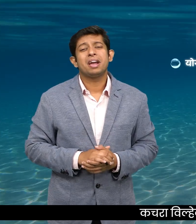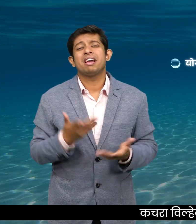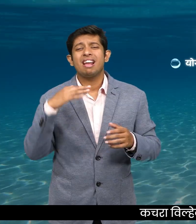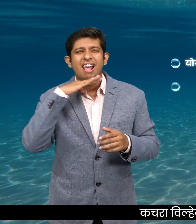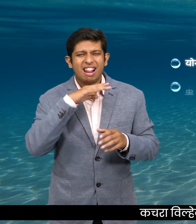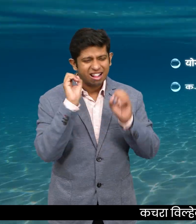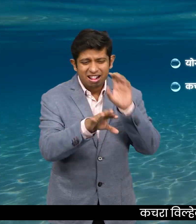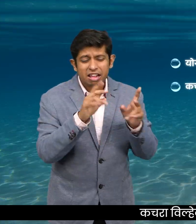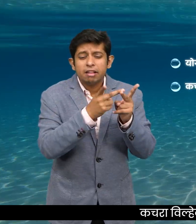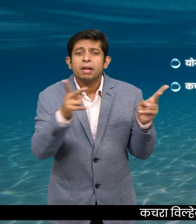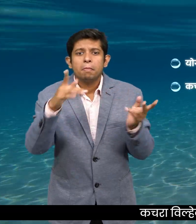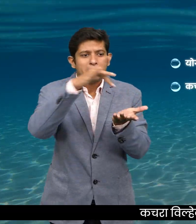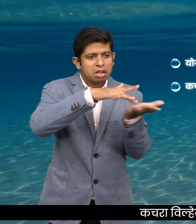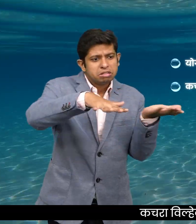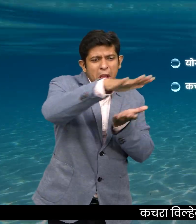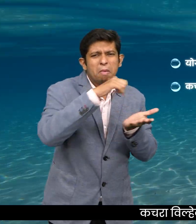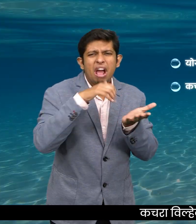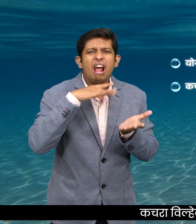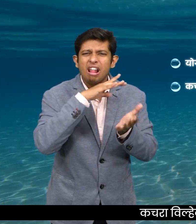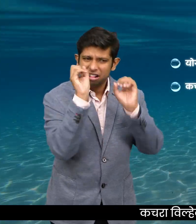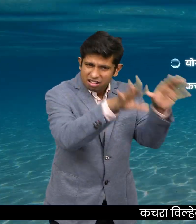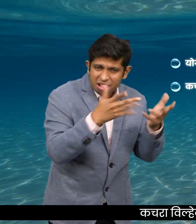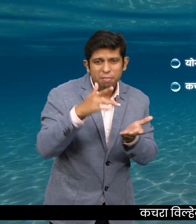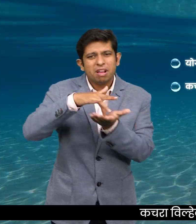कचरा विल्हेवाट लावण्याचे मार्ग,